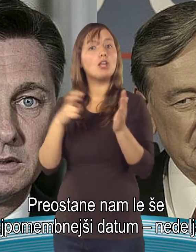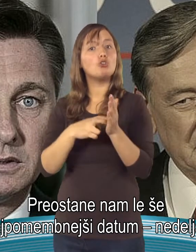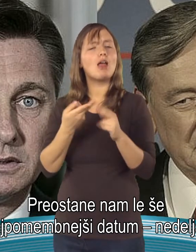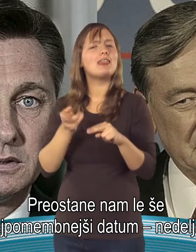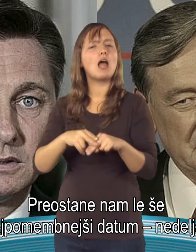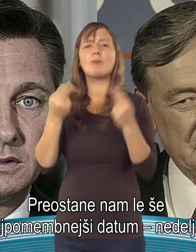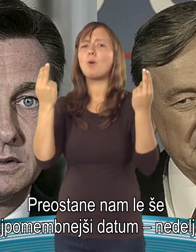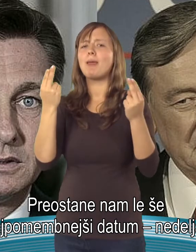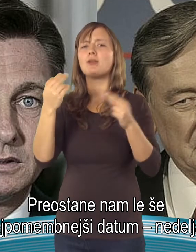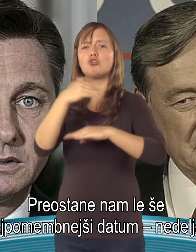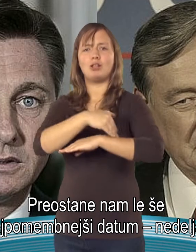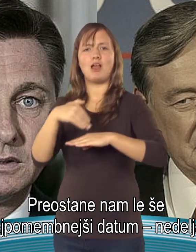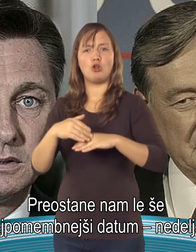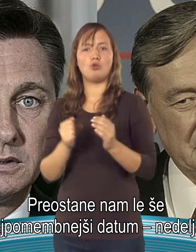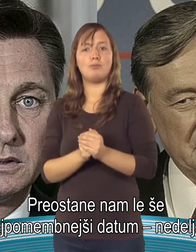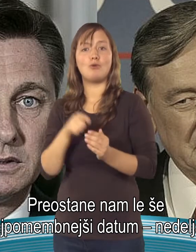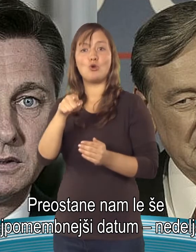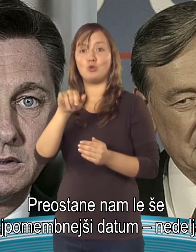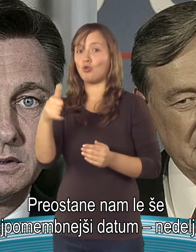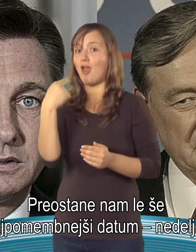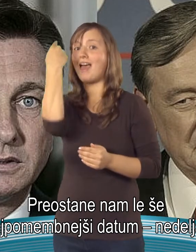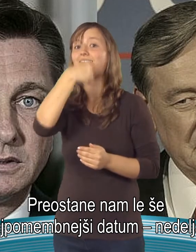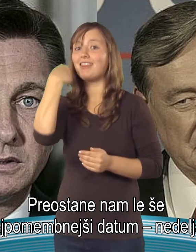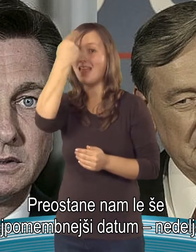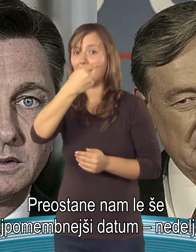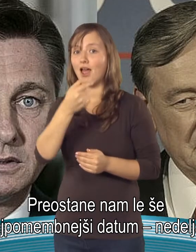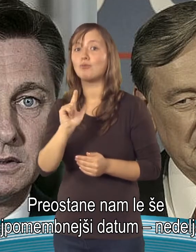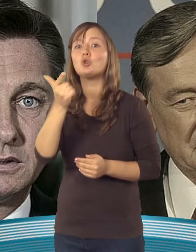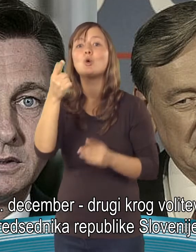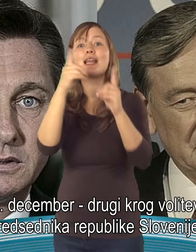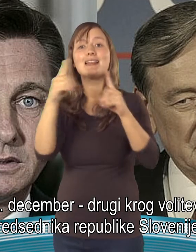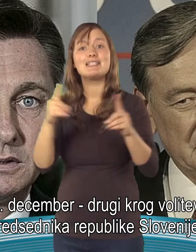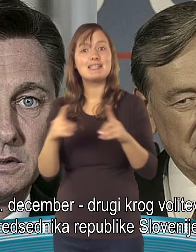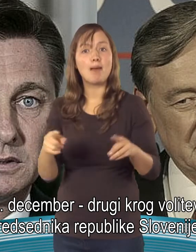še najpomembnejši datum, nedelja, 2. december.